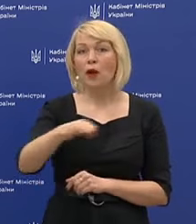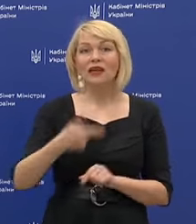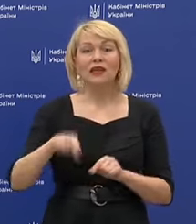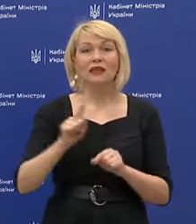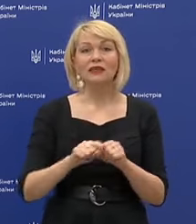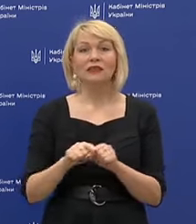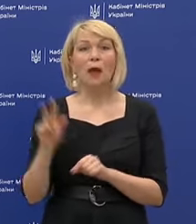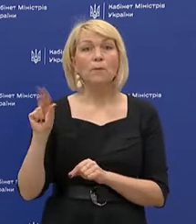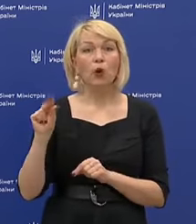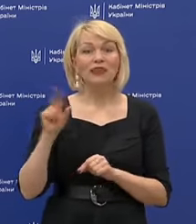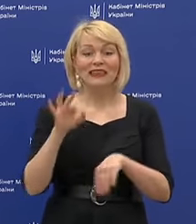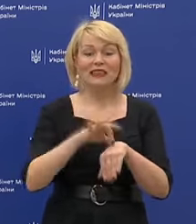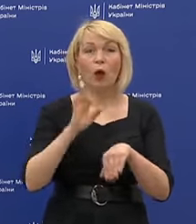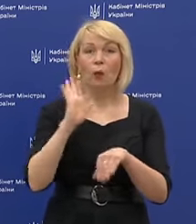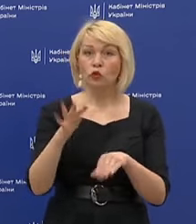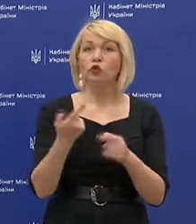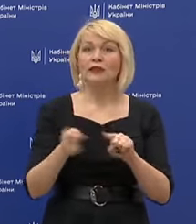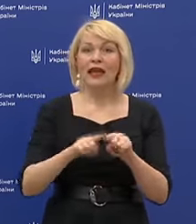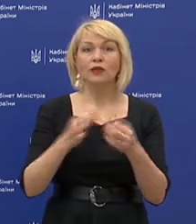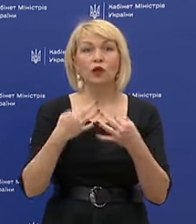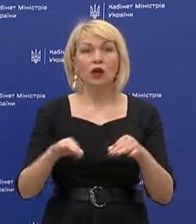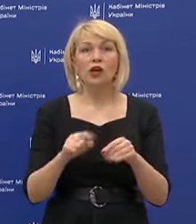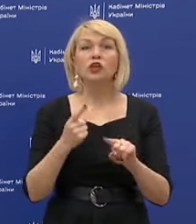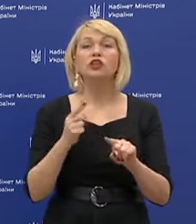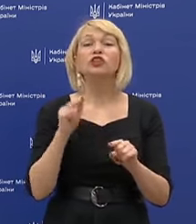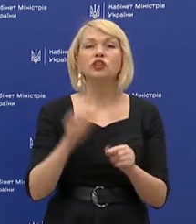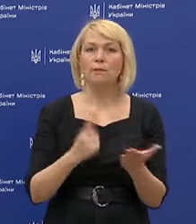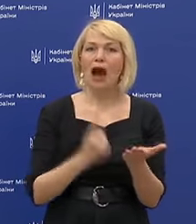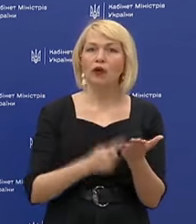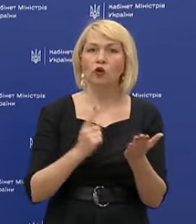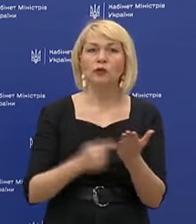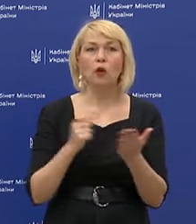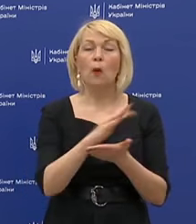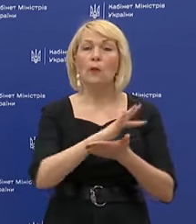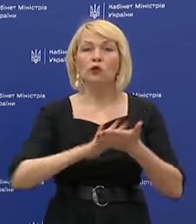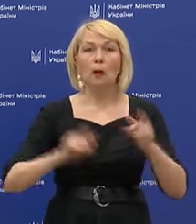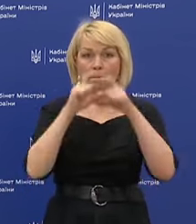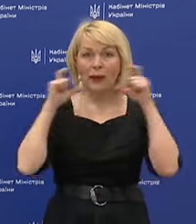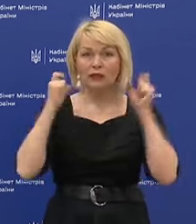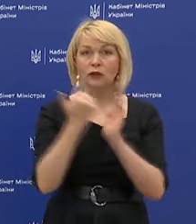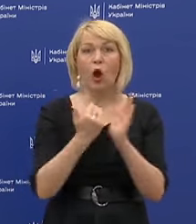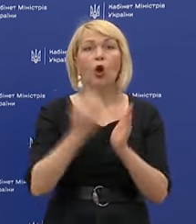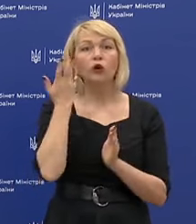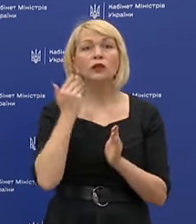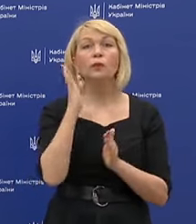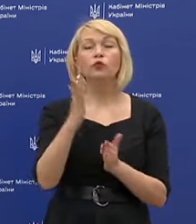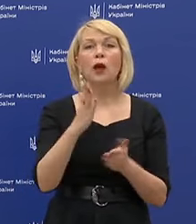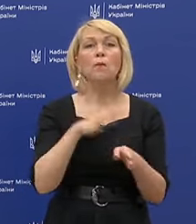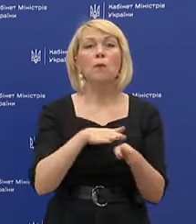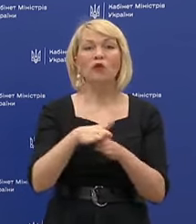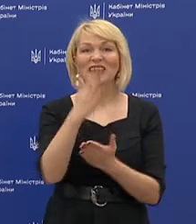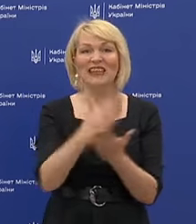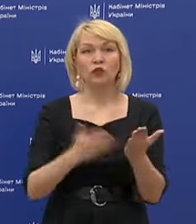показники захворюваності будуть це дозволяти? Чим аргументоване продовження маскового режиму і коли буде повне скасування?